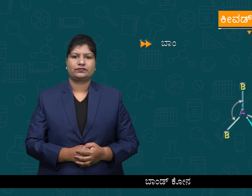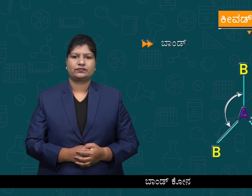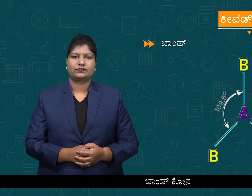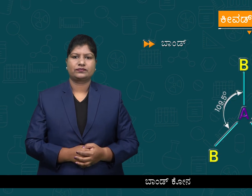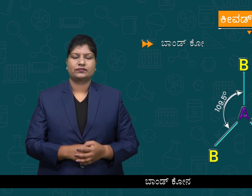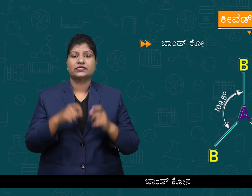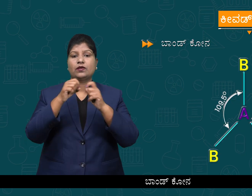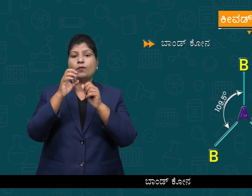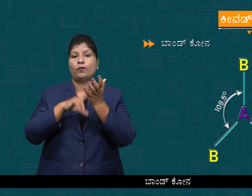ಬಾಂಡ್ ಕೋನ.